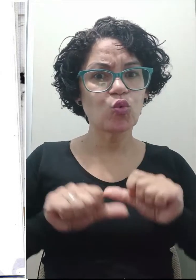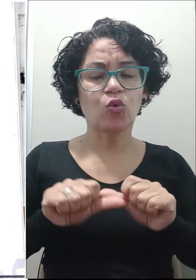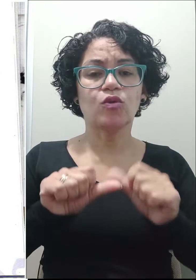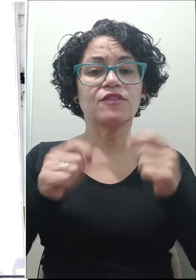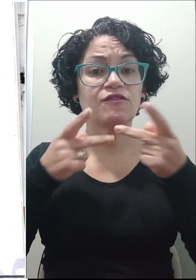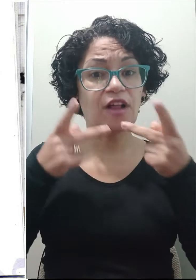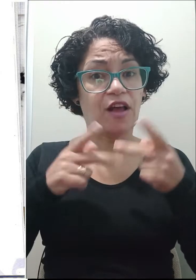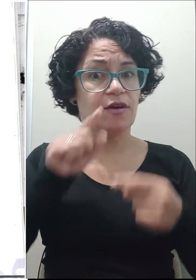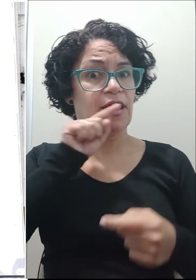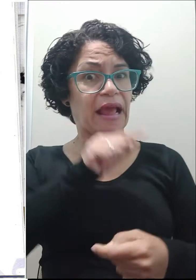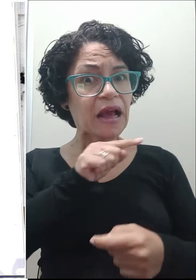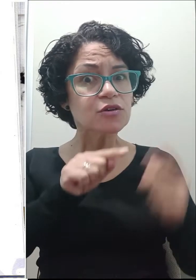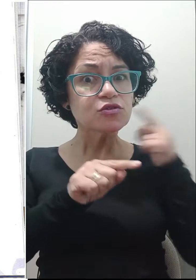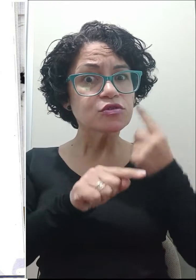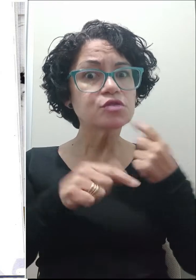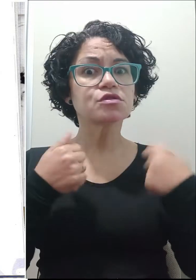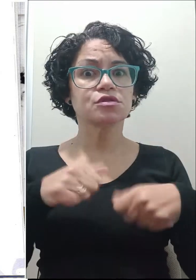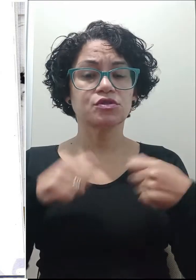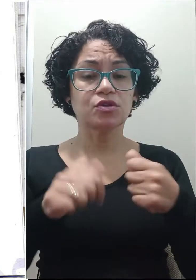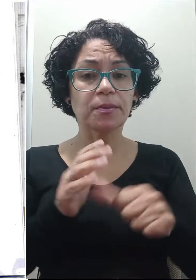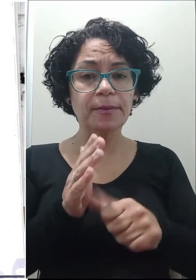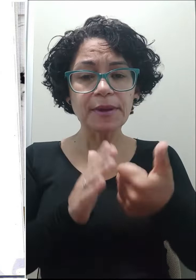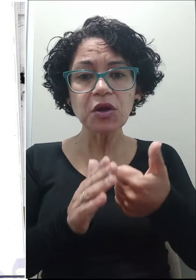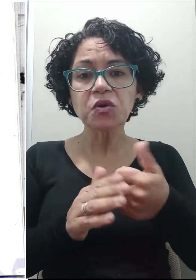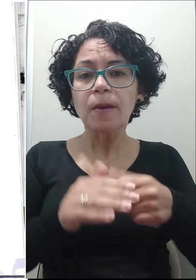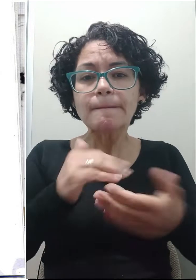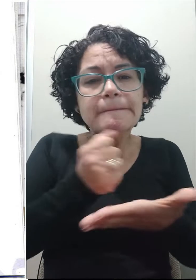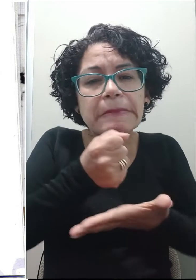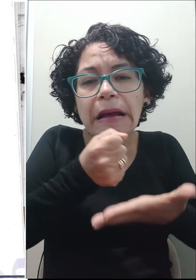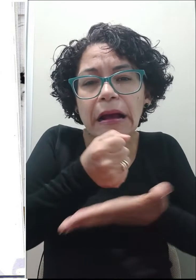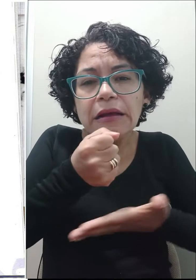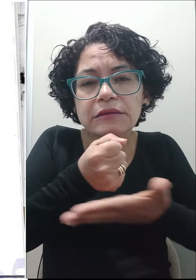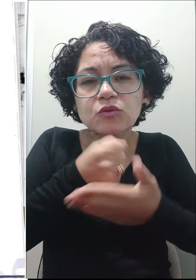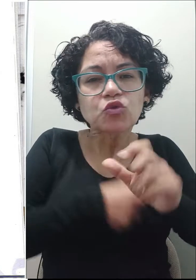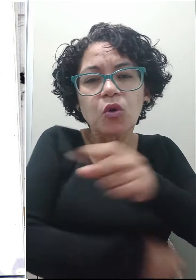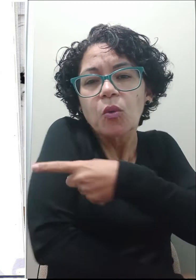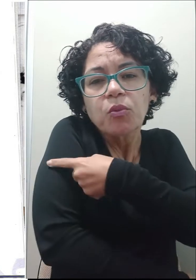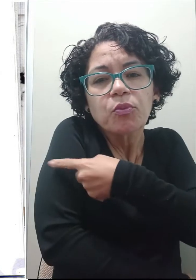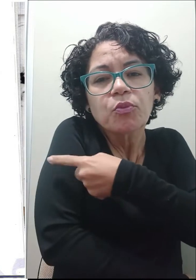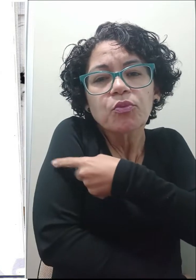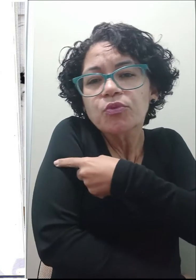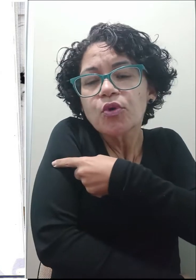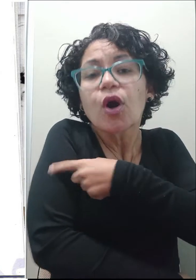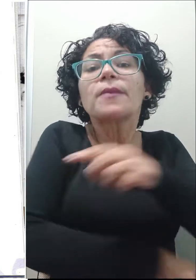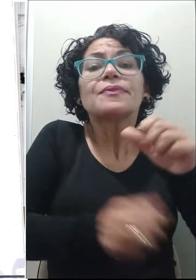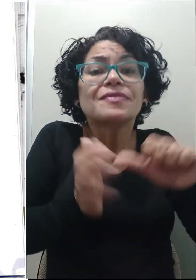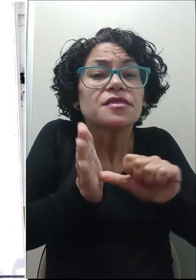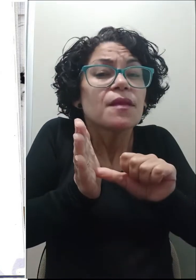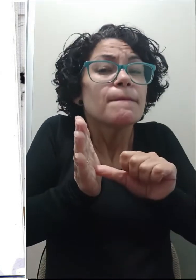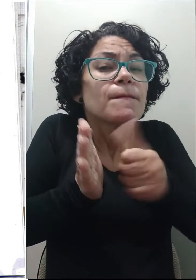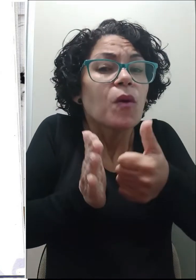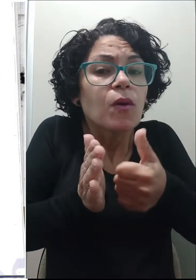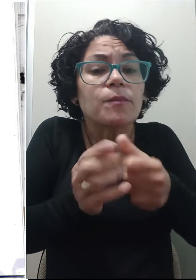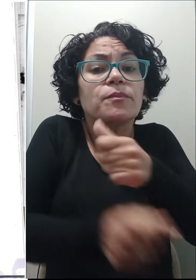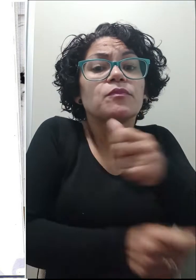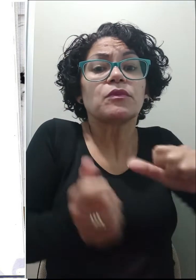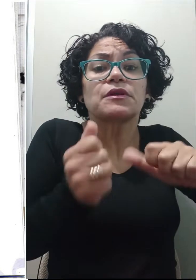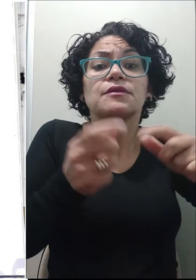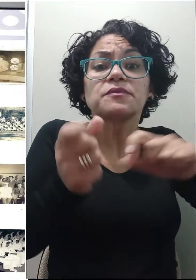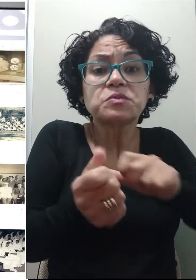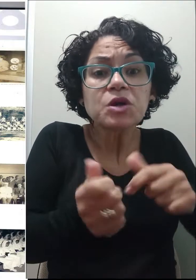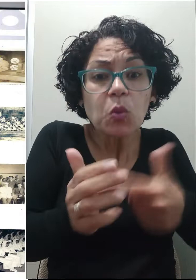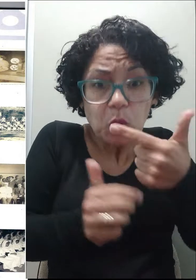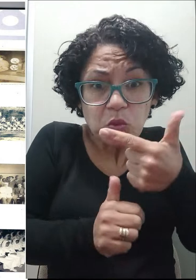deveria receber apenas o ensino primário. Depois, aprender um ofício para garantir sua